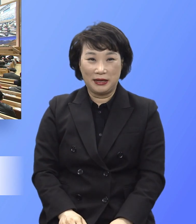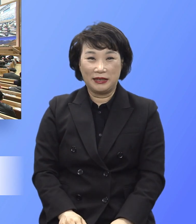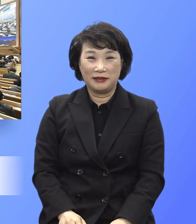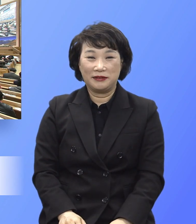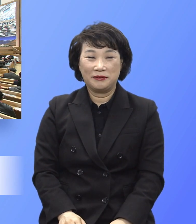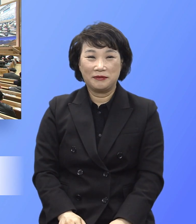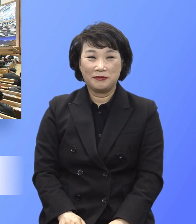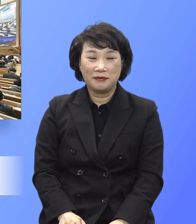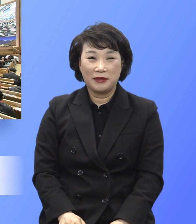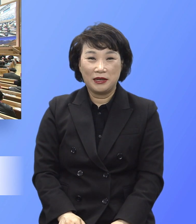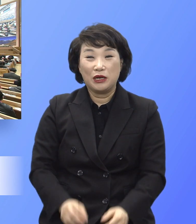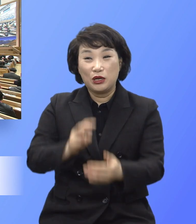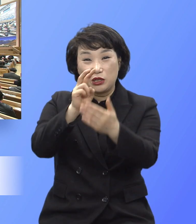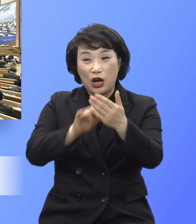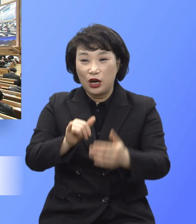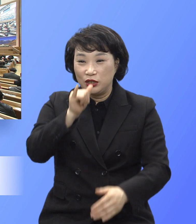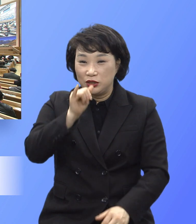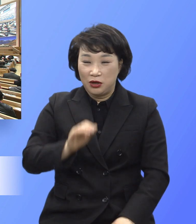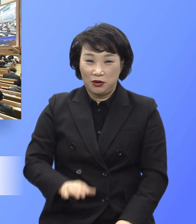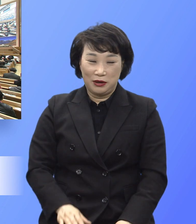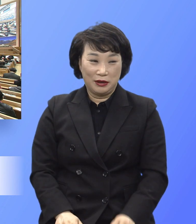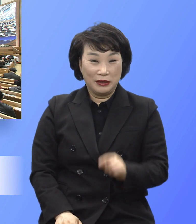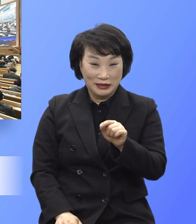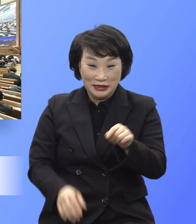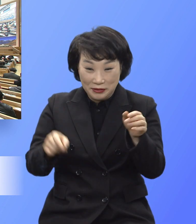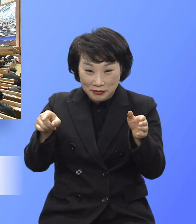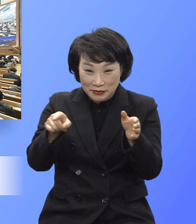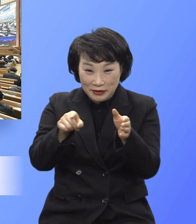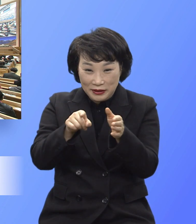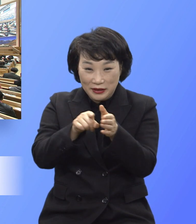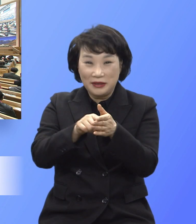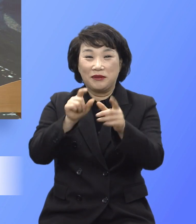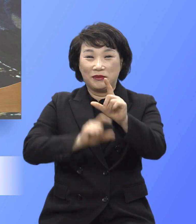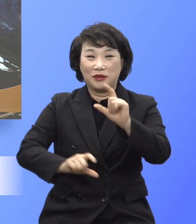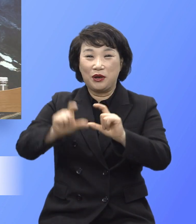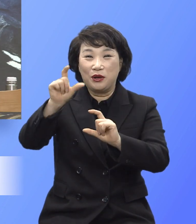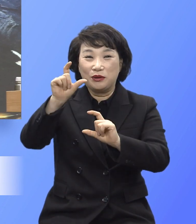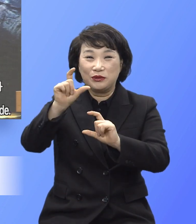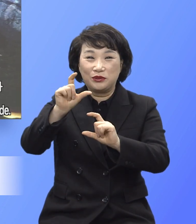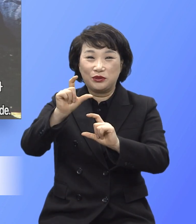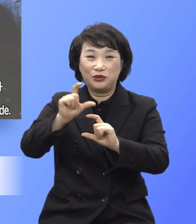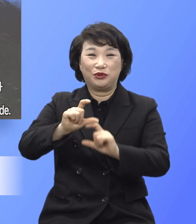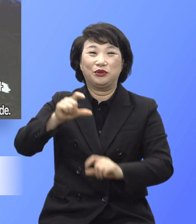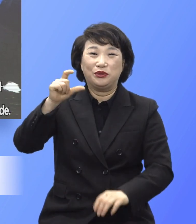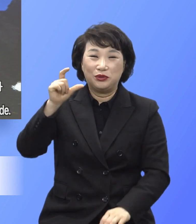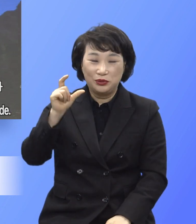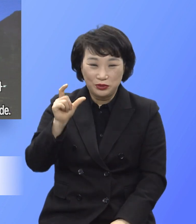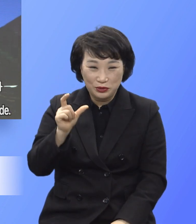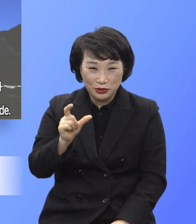축원합니다. 예, 우리 노래도 있잖아요. 이 믿음 더욱